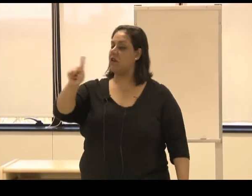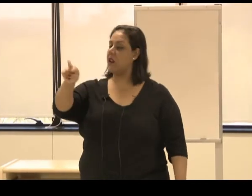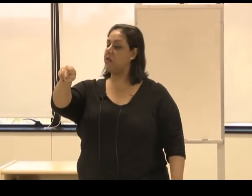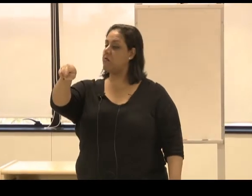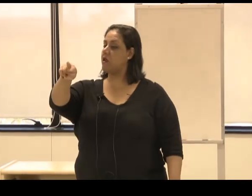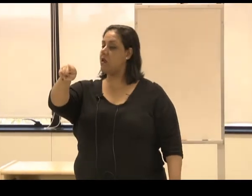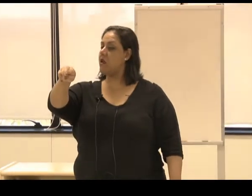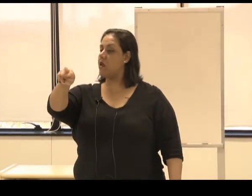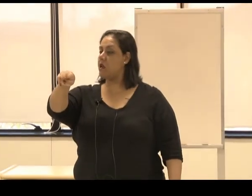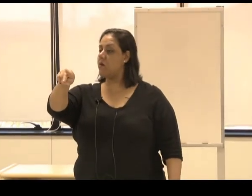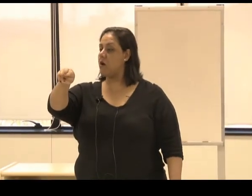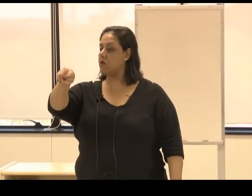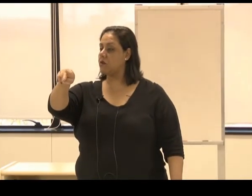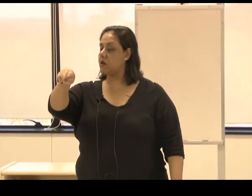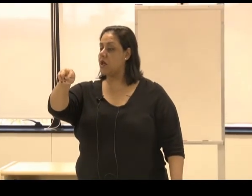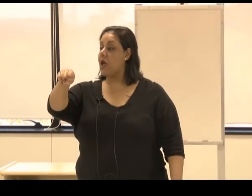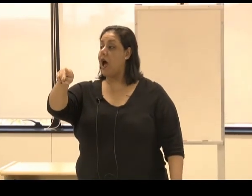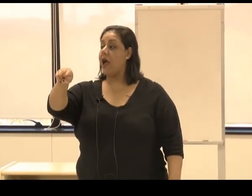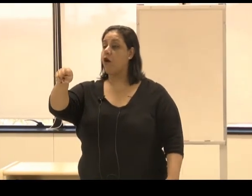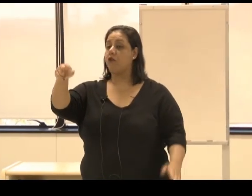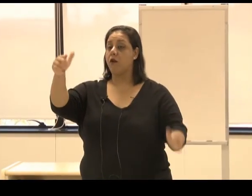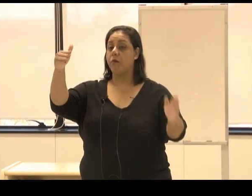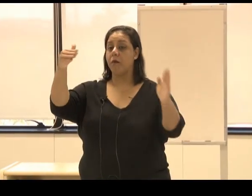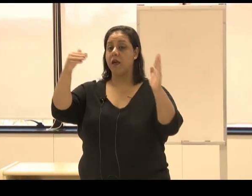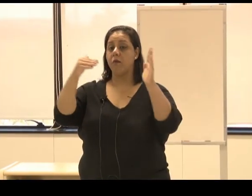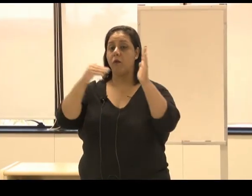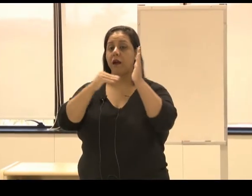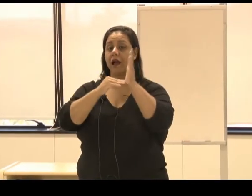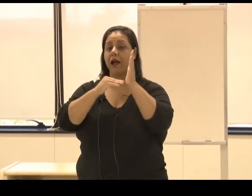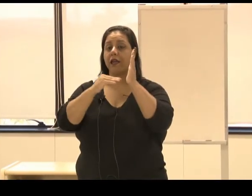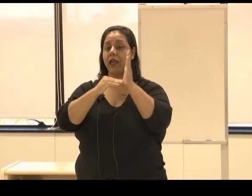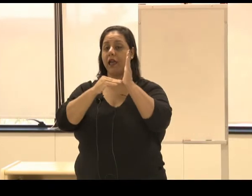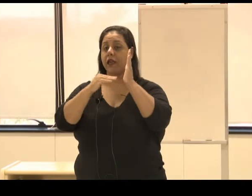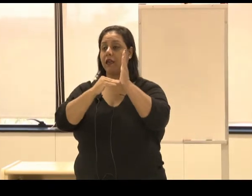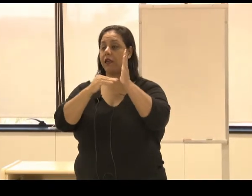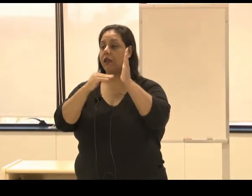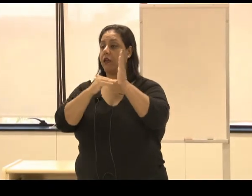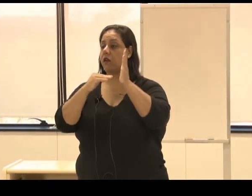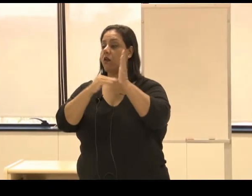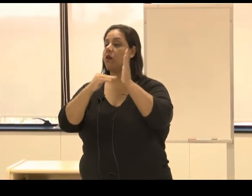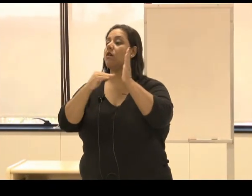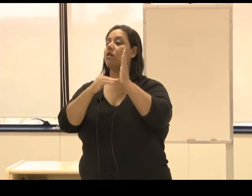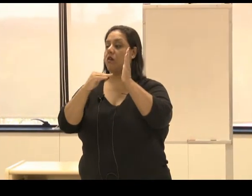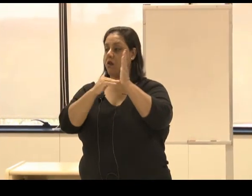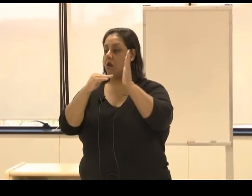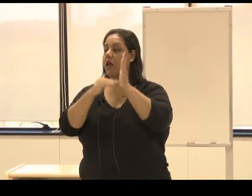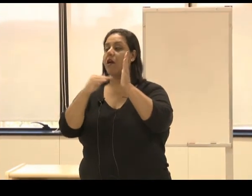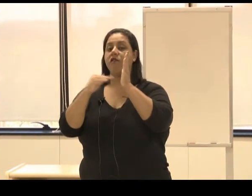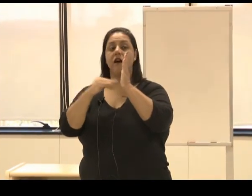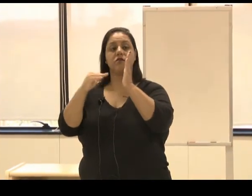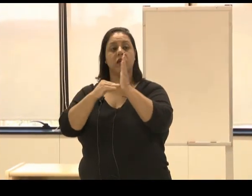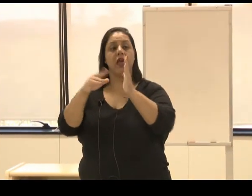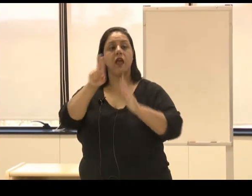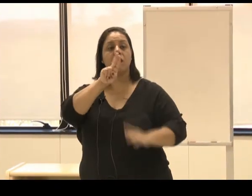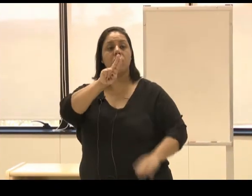falei irmãos. Aí eu venho para minha mão para cá. Quem é aqui? E eu faço o quê?